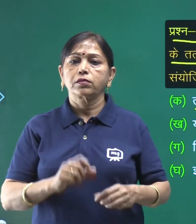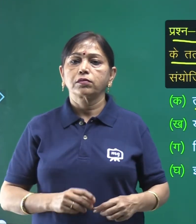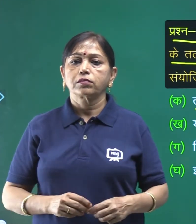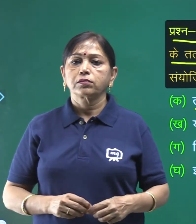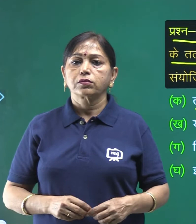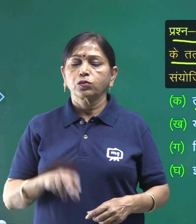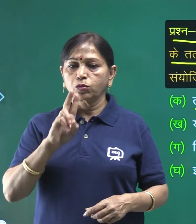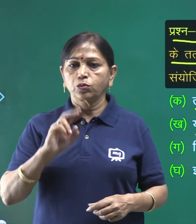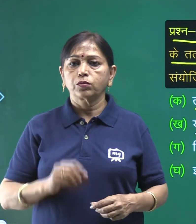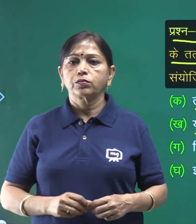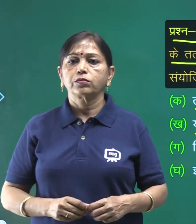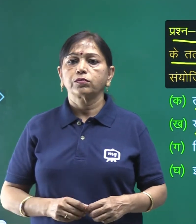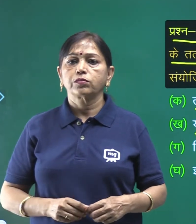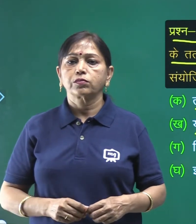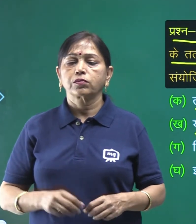2,